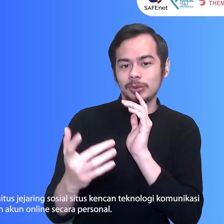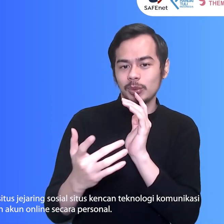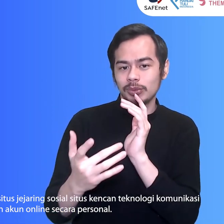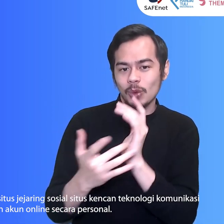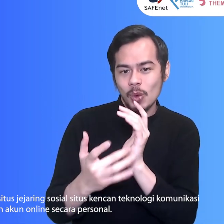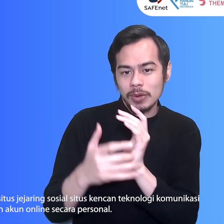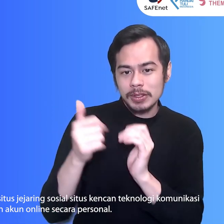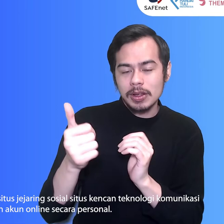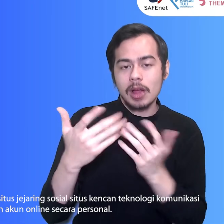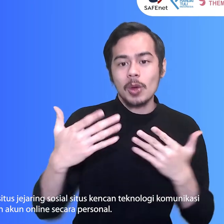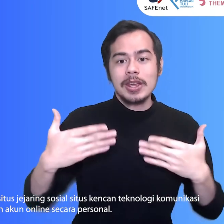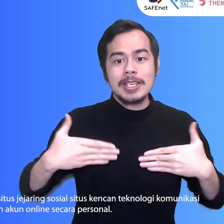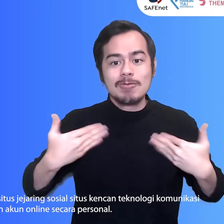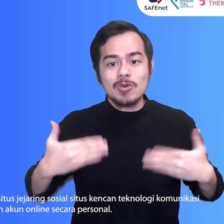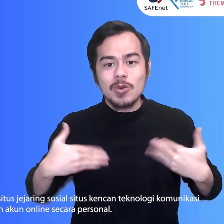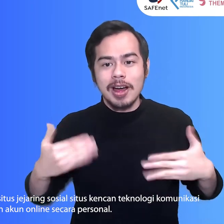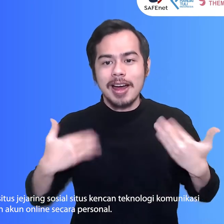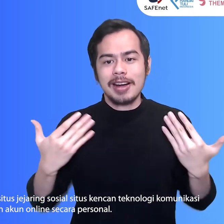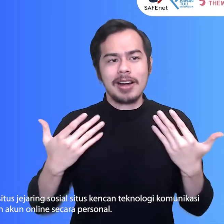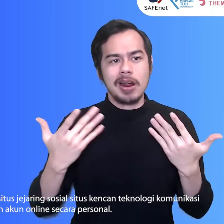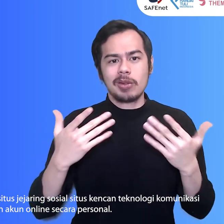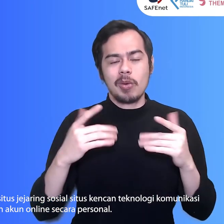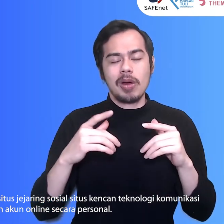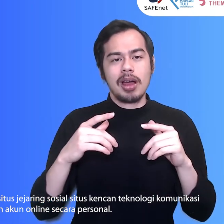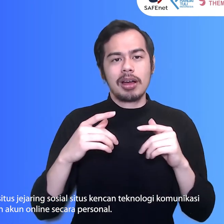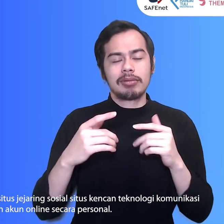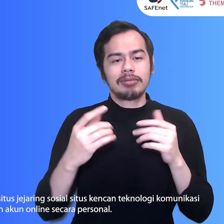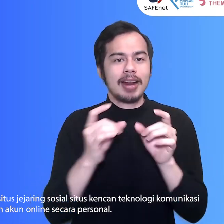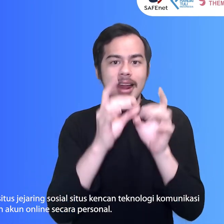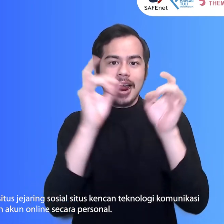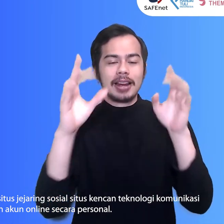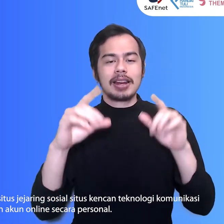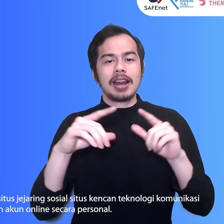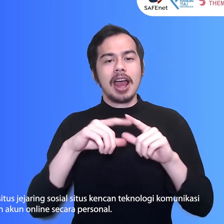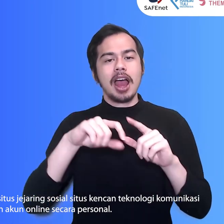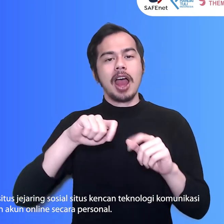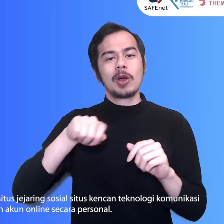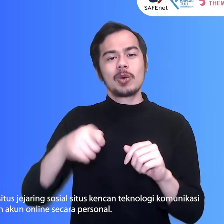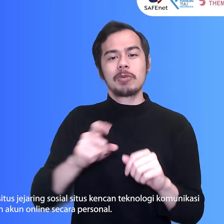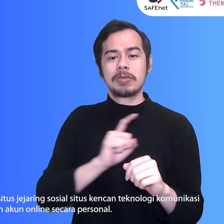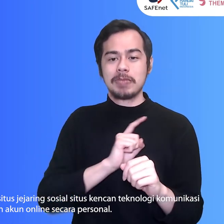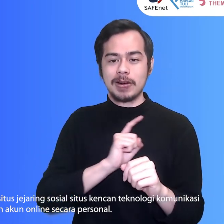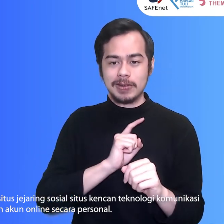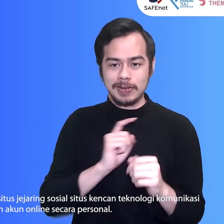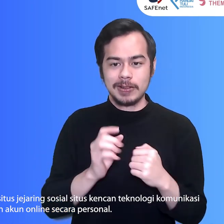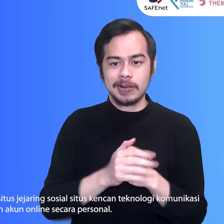Hai sehat taktik yang dilakukan oleh pelaku adalah dengan doxxing